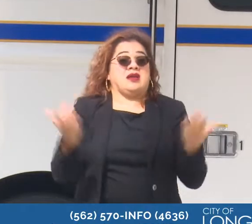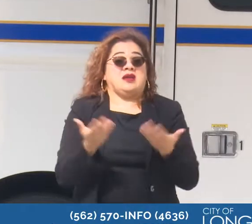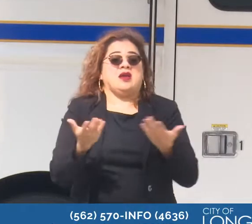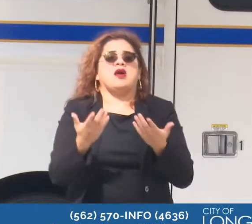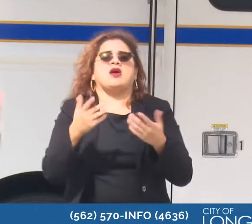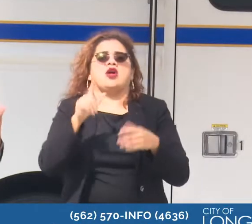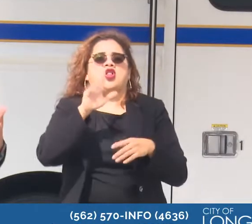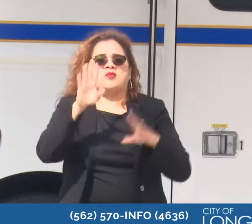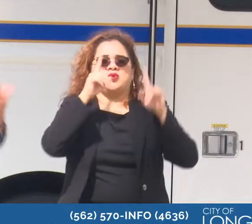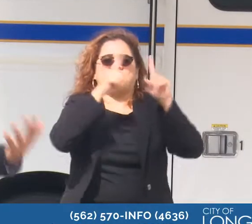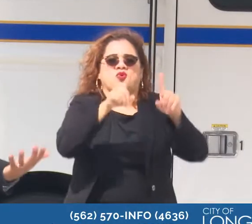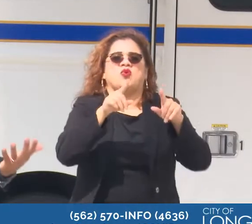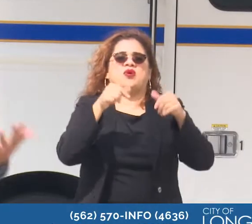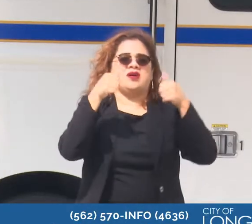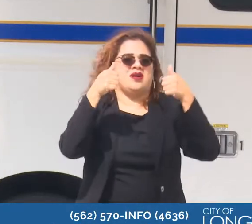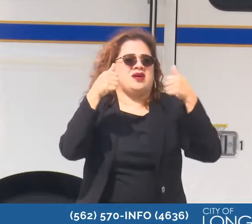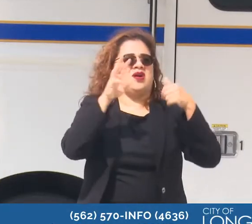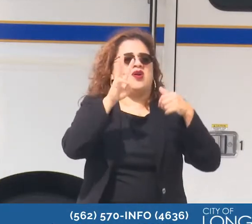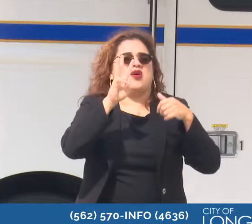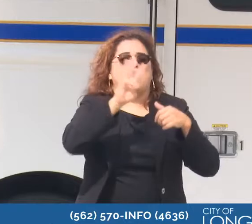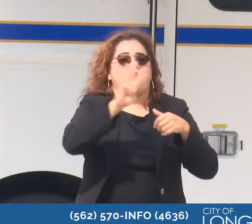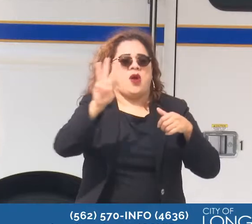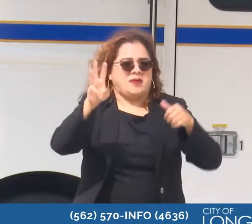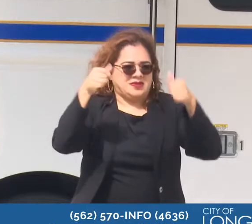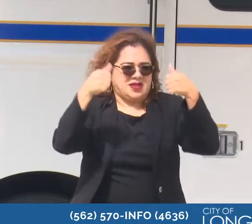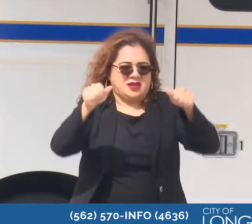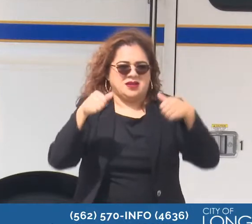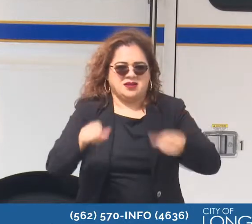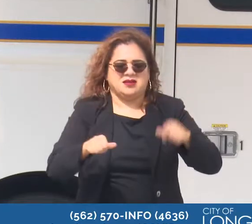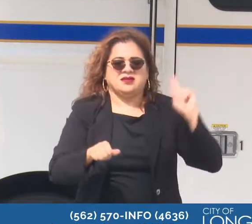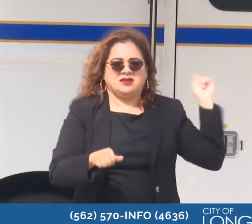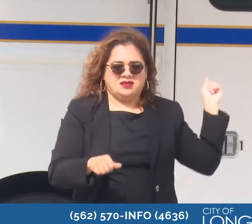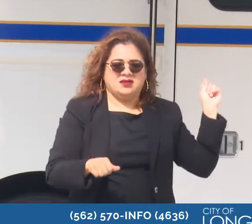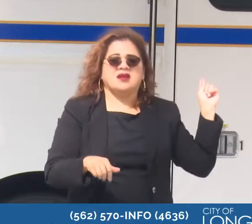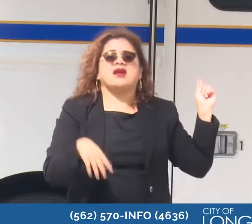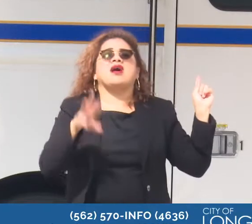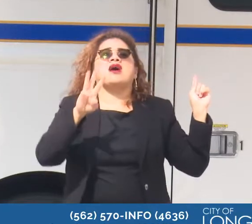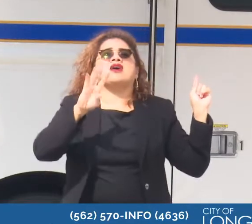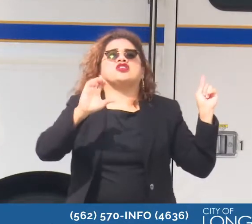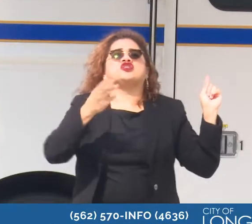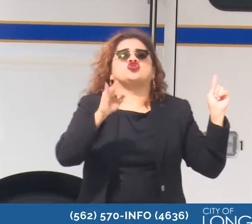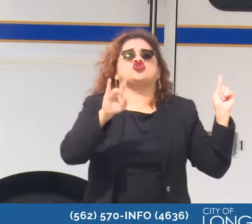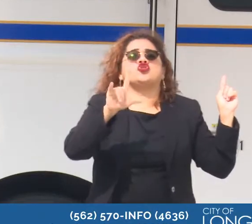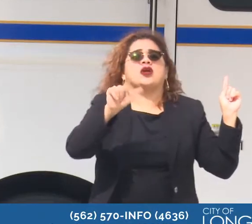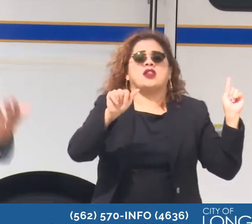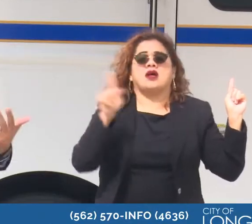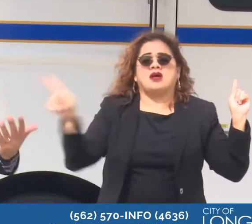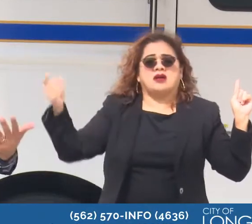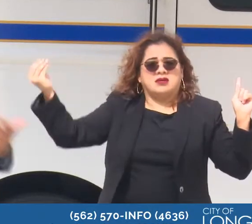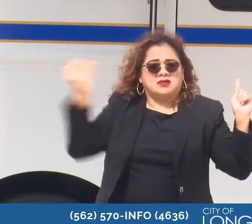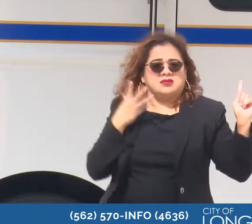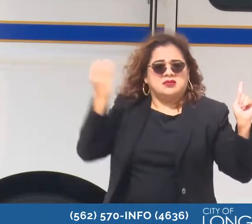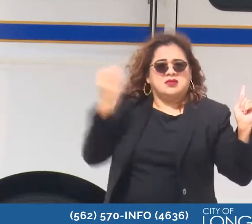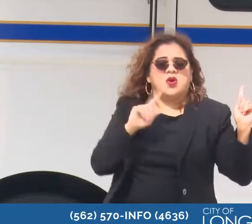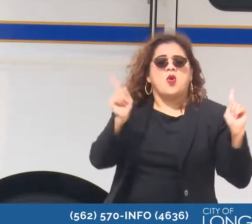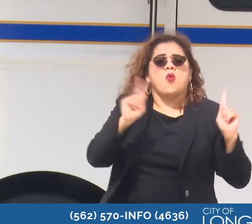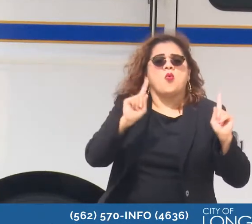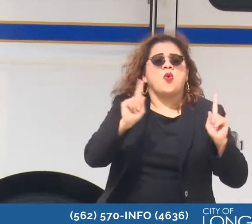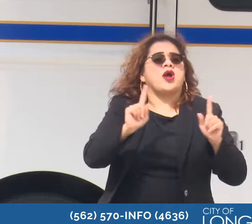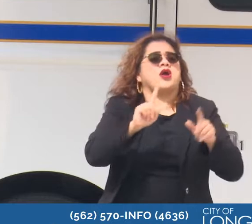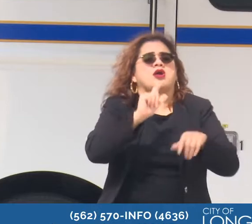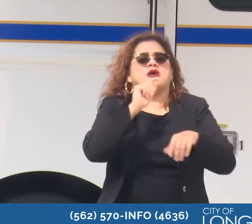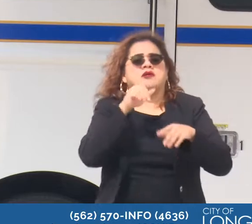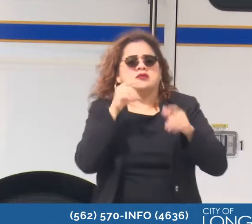Chirla trabaja en esas comunidades, ellos saben dónde está la gente que necesita tomar el